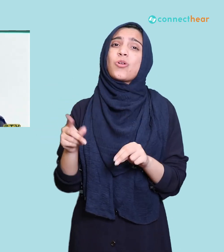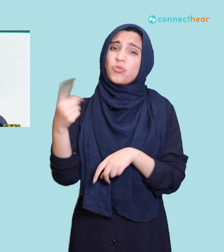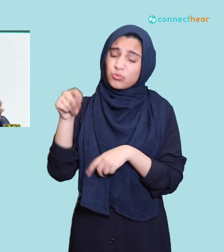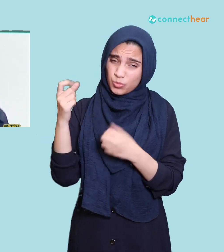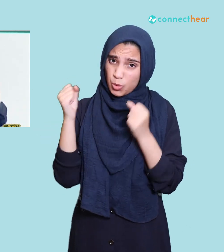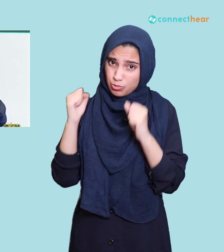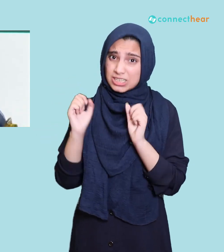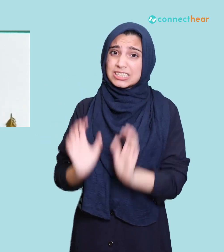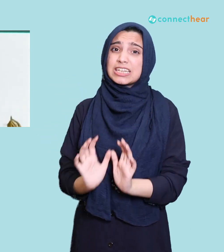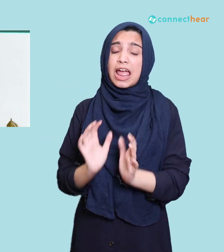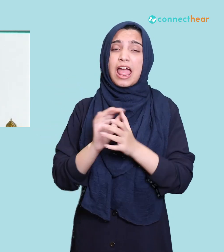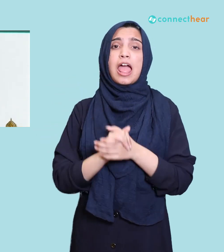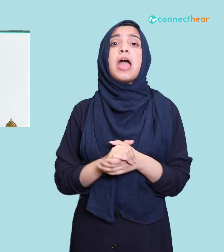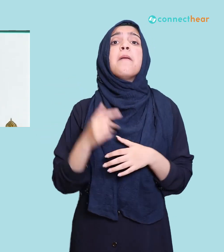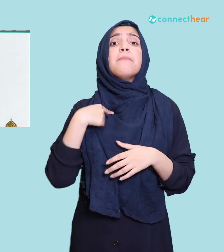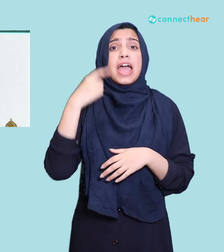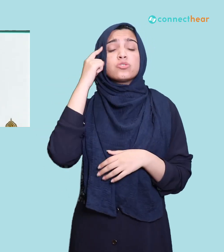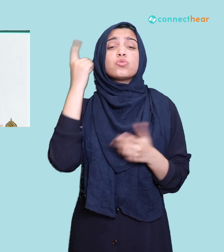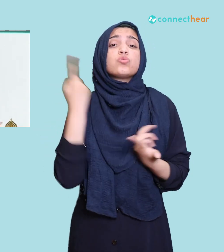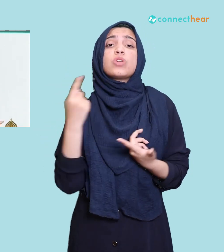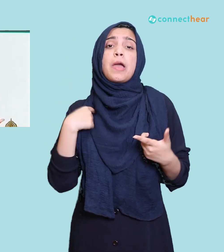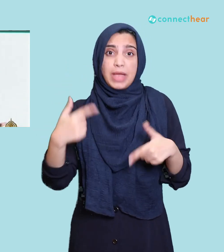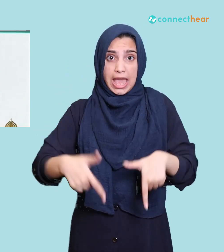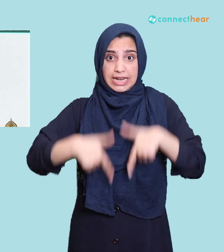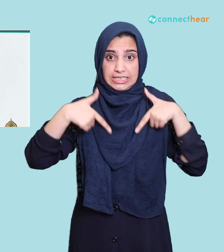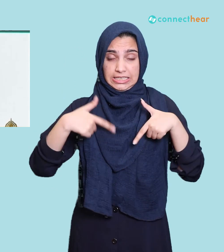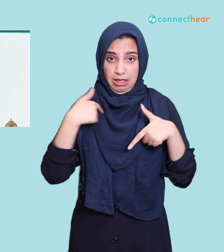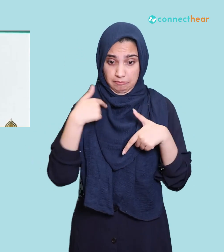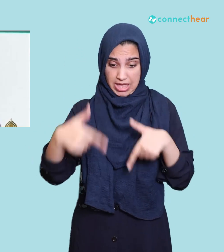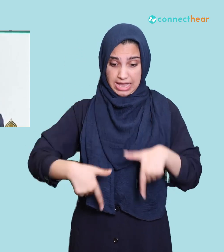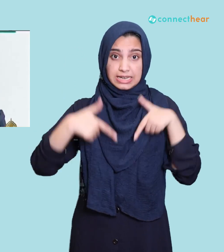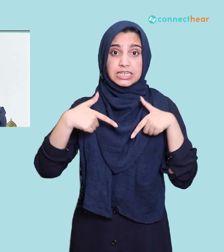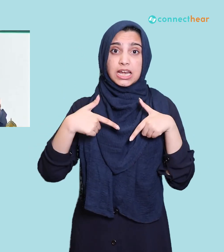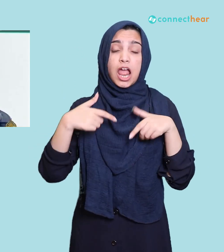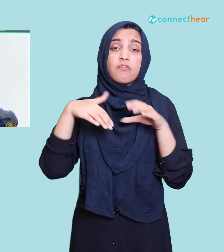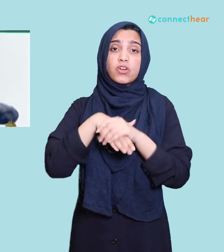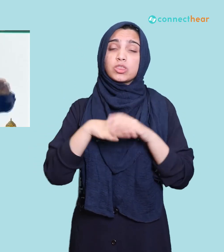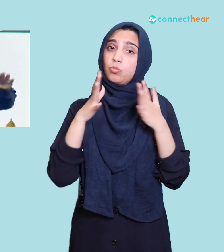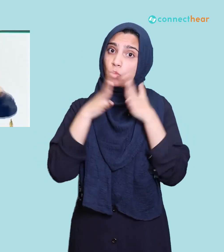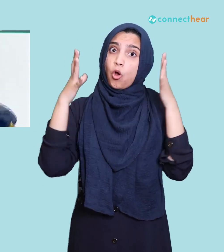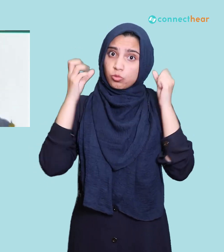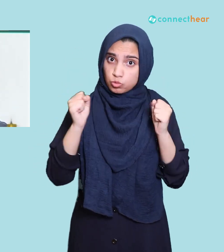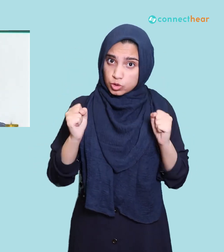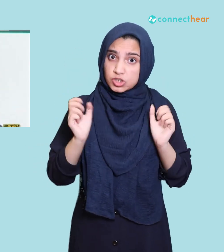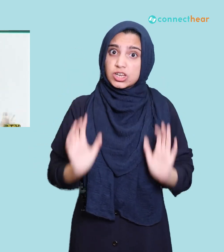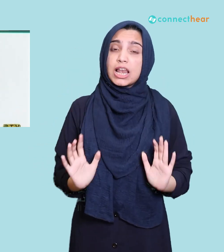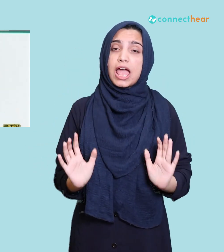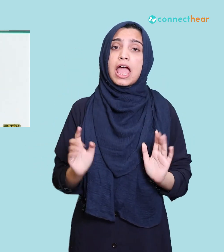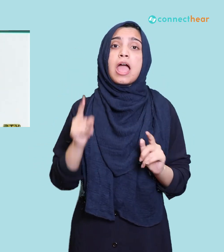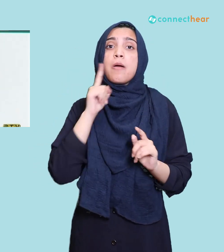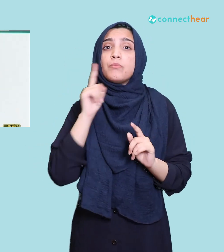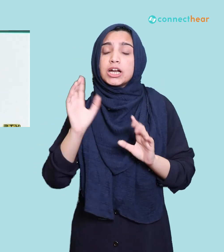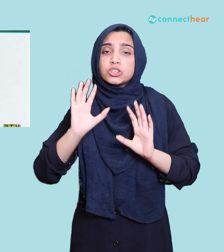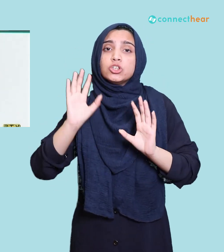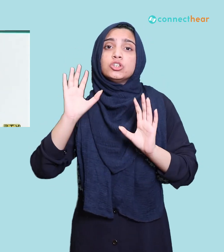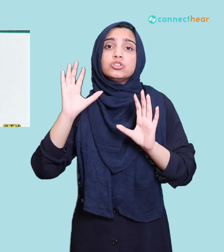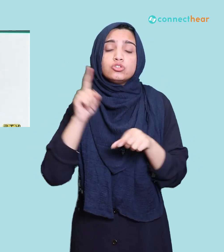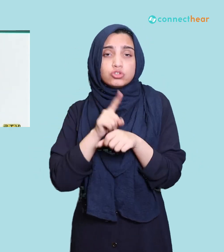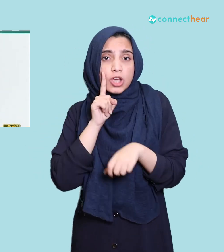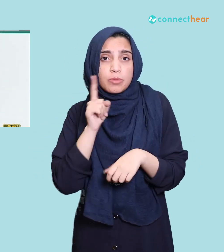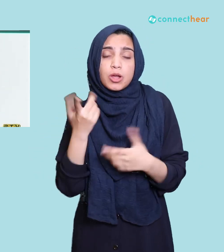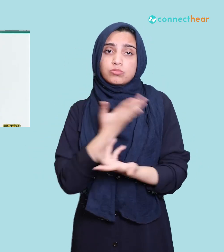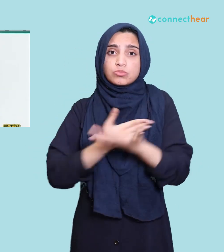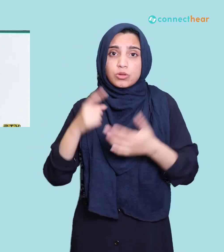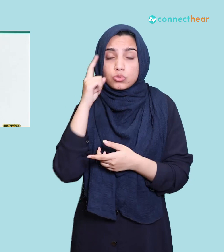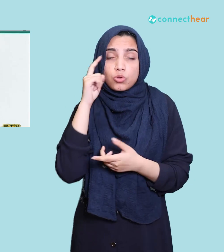میری زندگی کا وہ سب سے مشکل ٹائم تھا، وہ جو ہم نے 1.5 سال گزارے۔ پھر جیسے ہی اس سے نکل رہے تھے کرونا آ گیا،